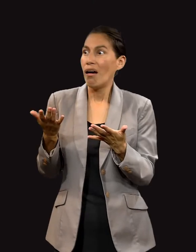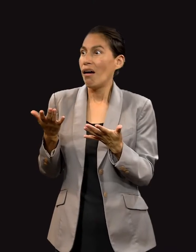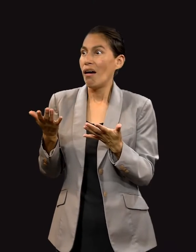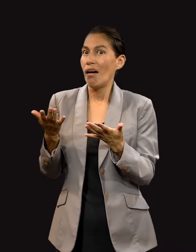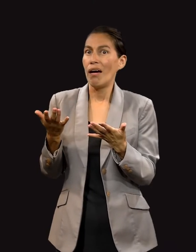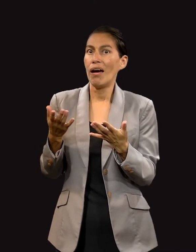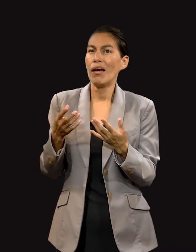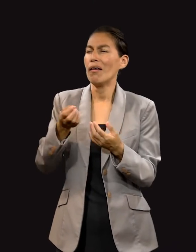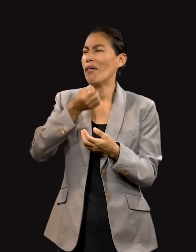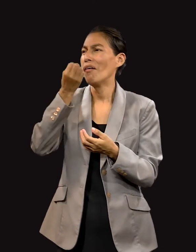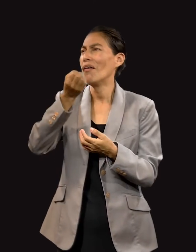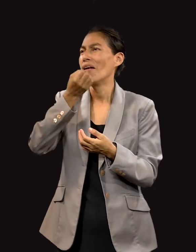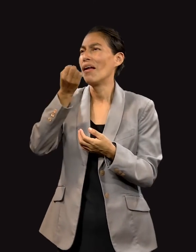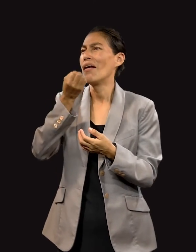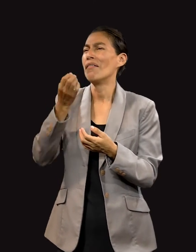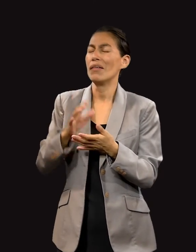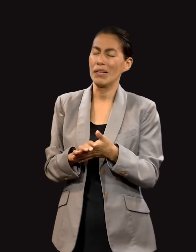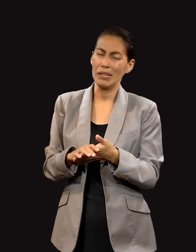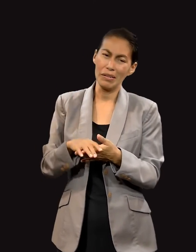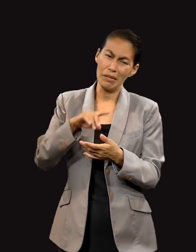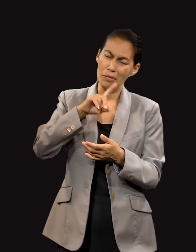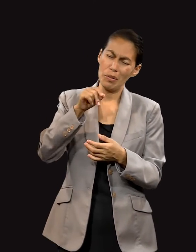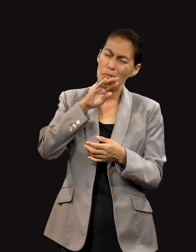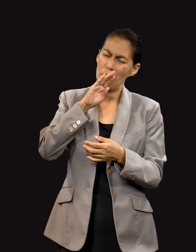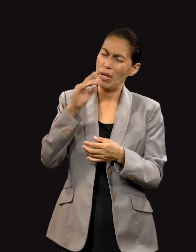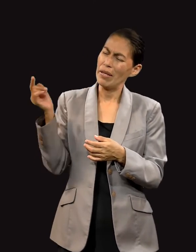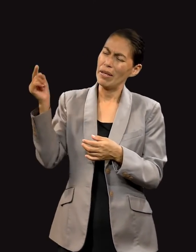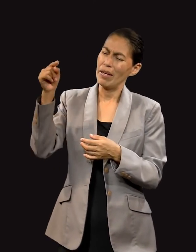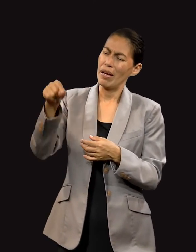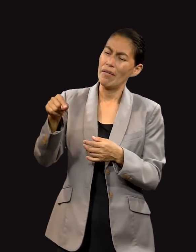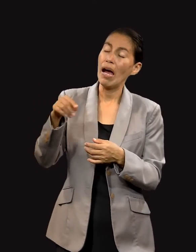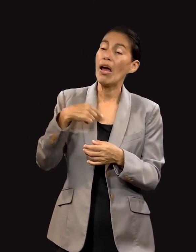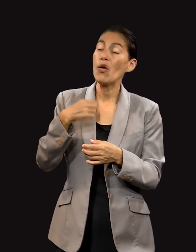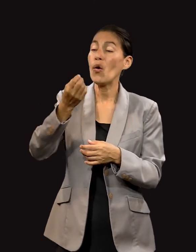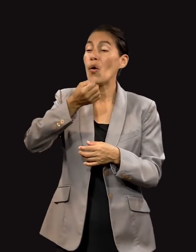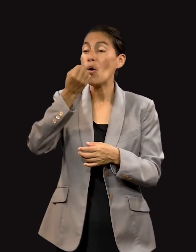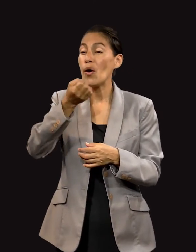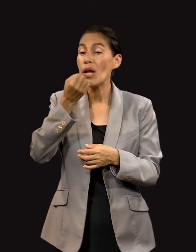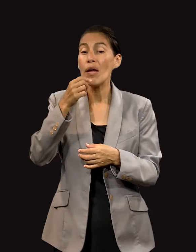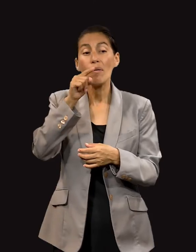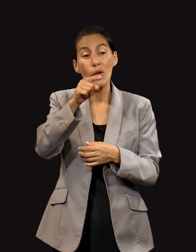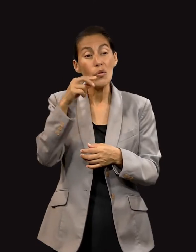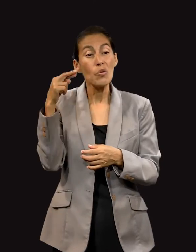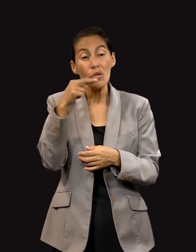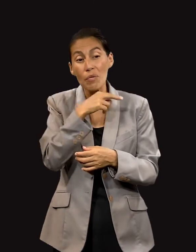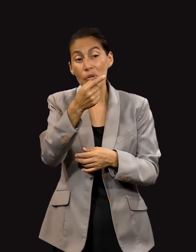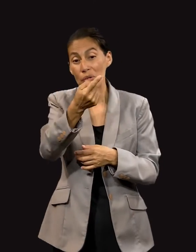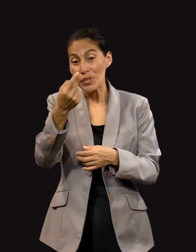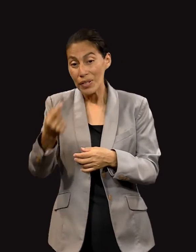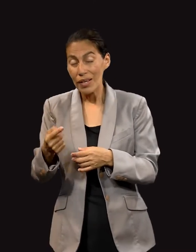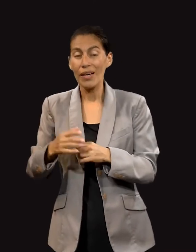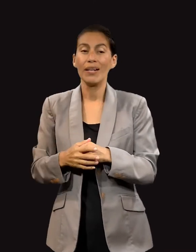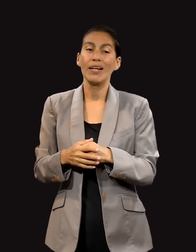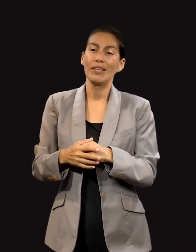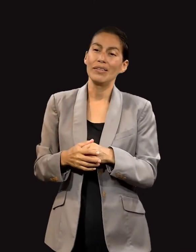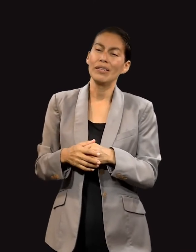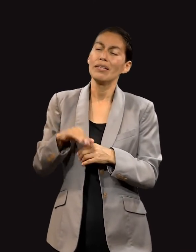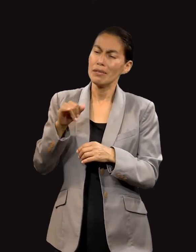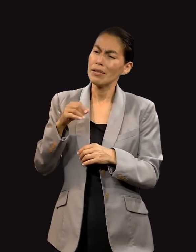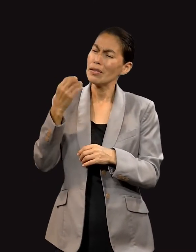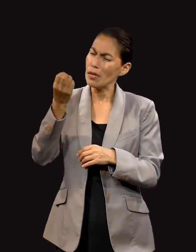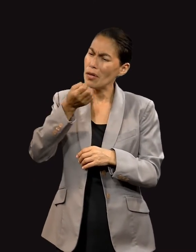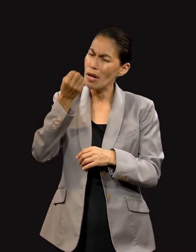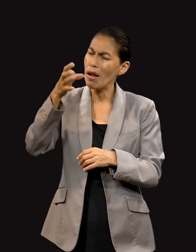es que yo le estuve pidiendo a Dios que vinieras pronto, porque ella quería que llegara, ella estaba preocupada. O que te cuidara. Sí, sí, sí. Eso es